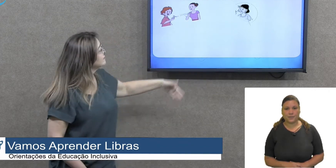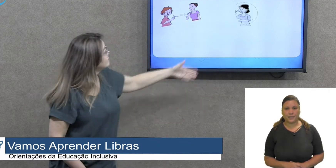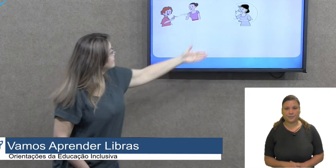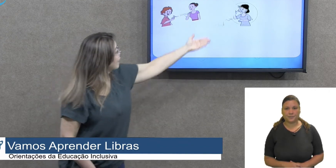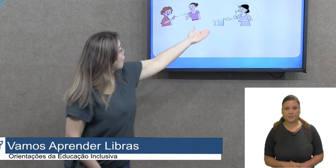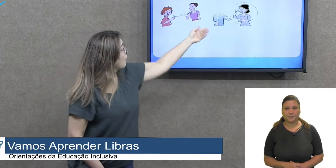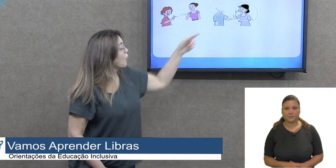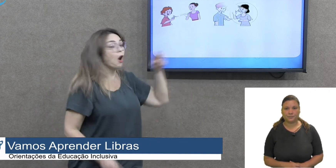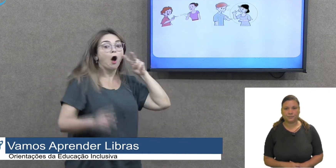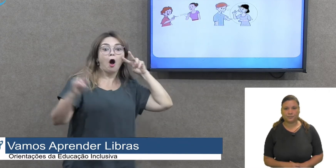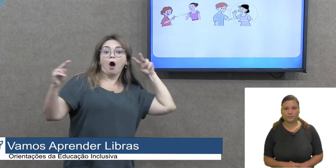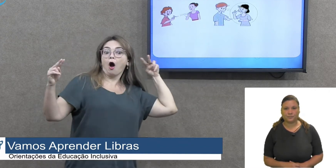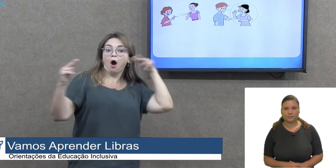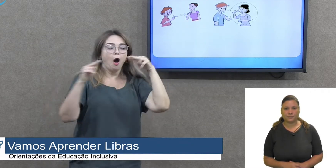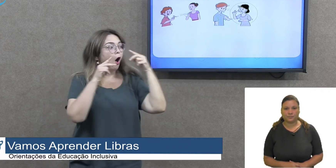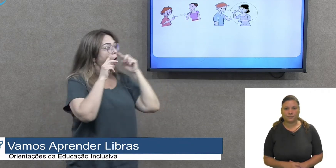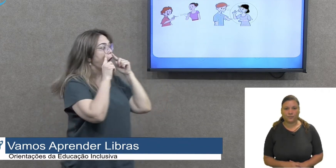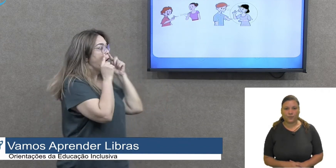é Simone.